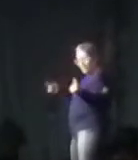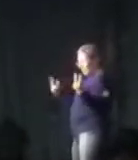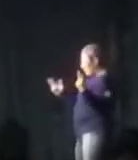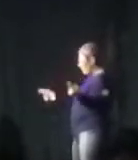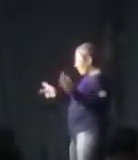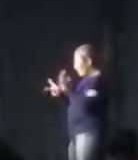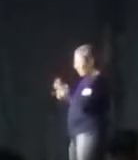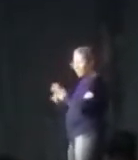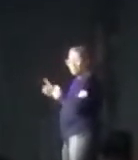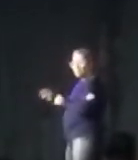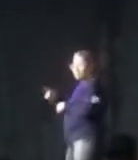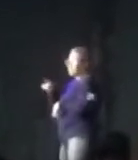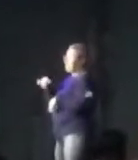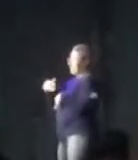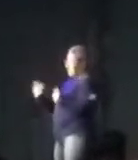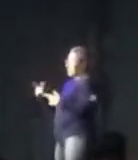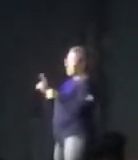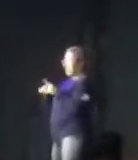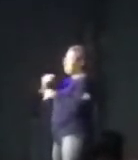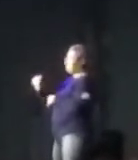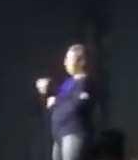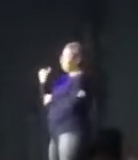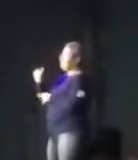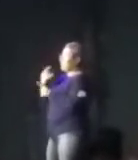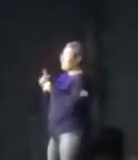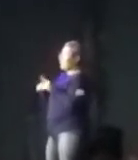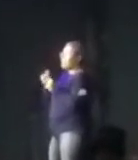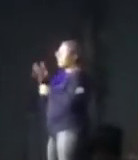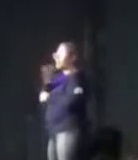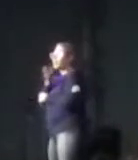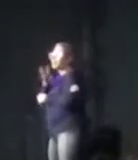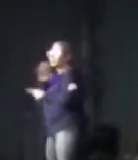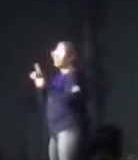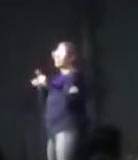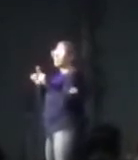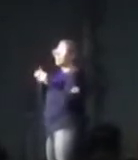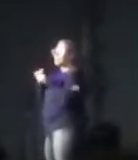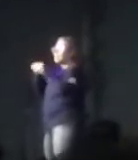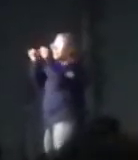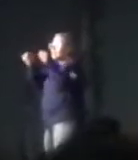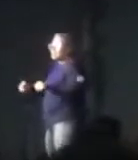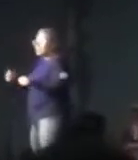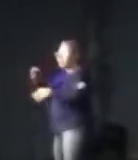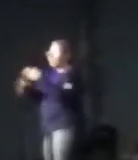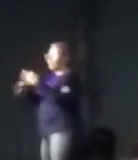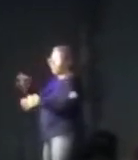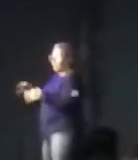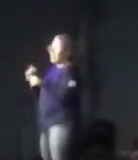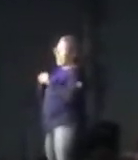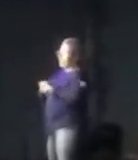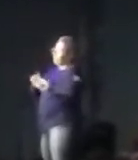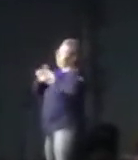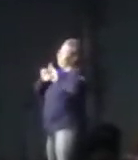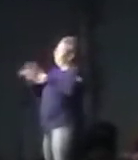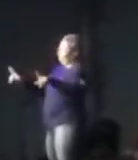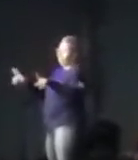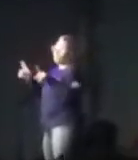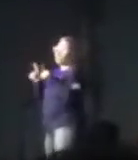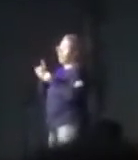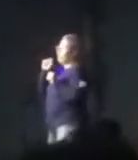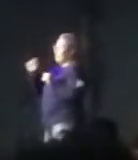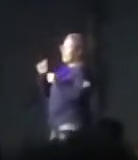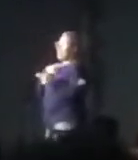carro. Então, foi importante. E conhecer também o sistema de justiça, que é muito diferente. As